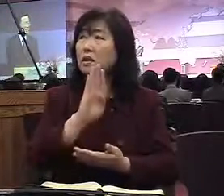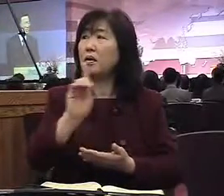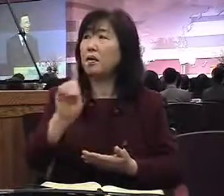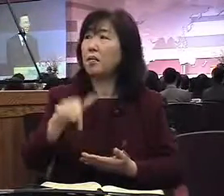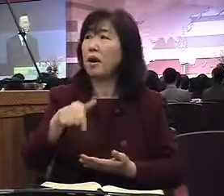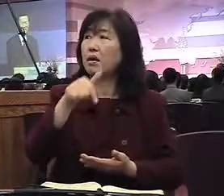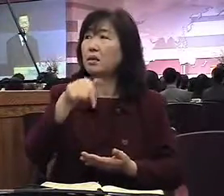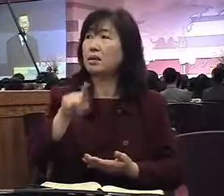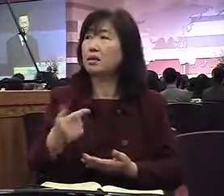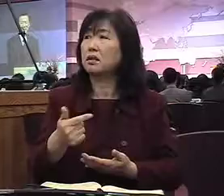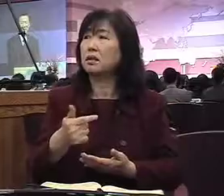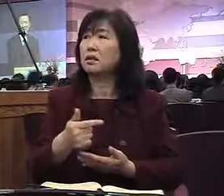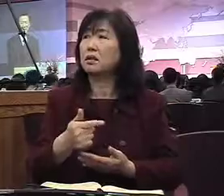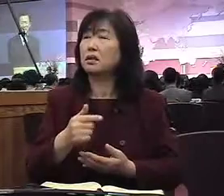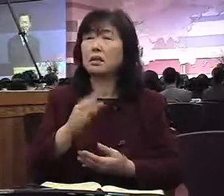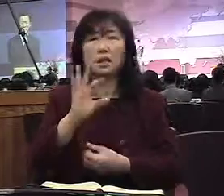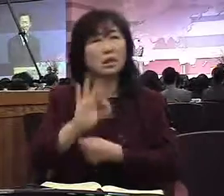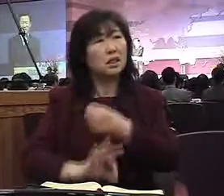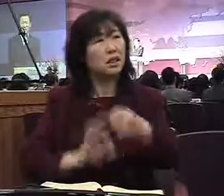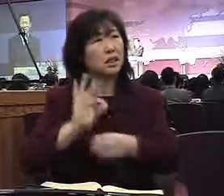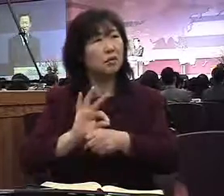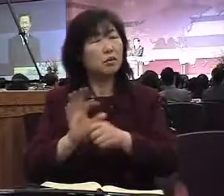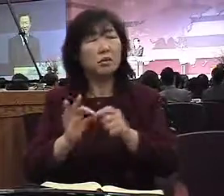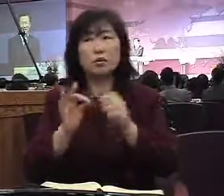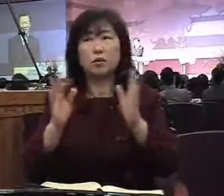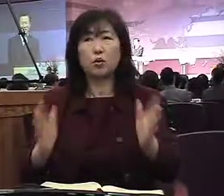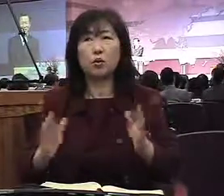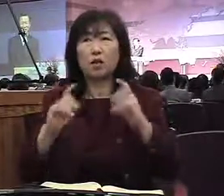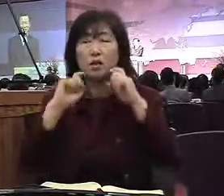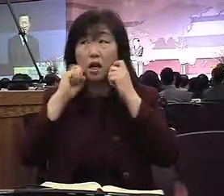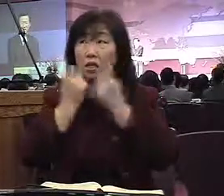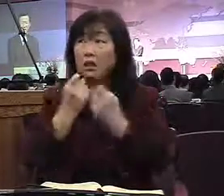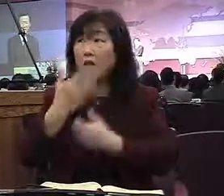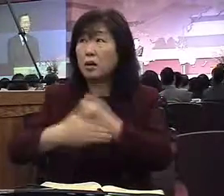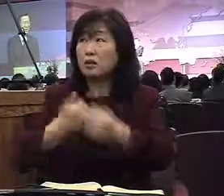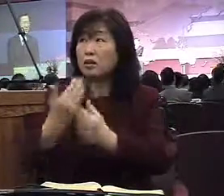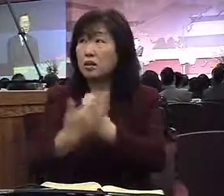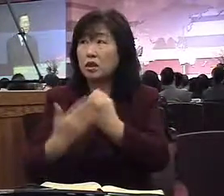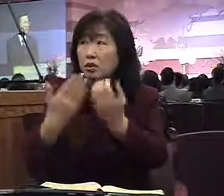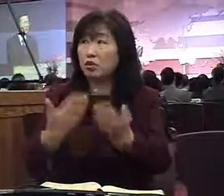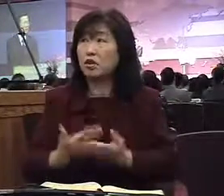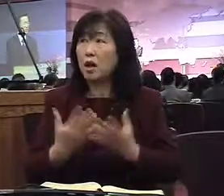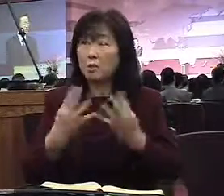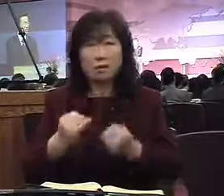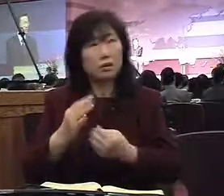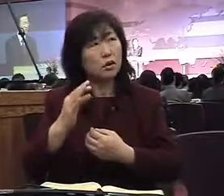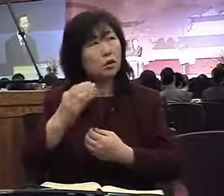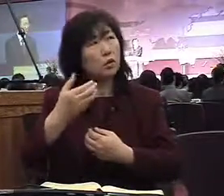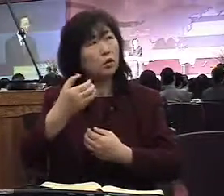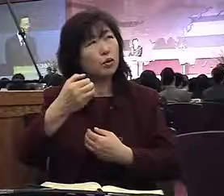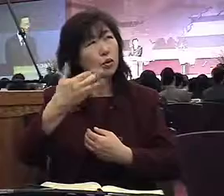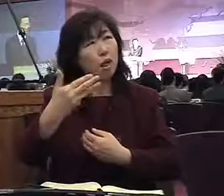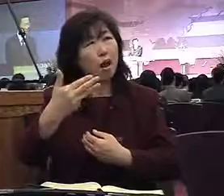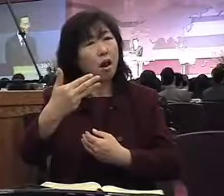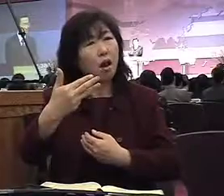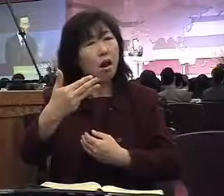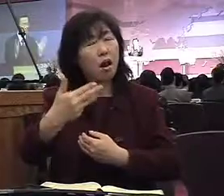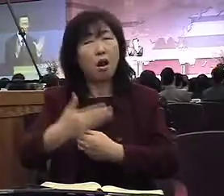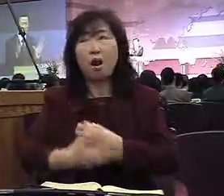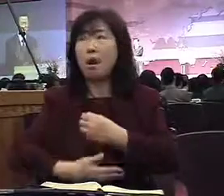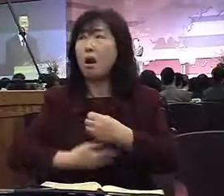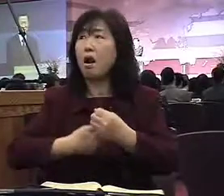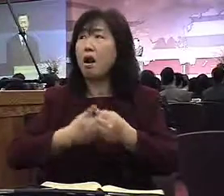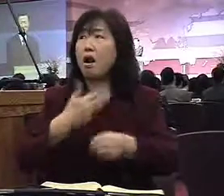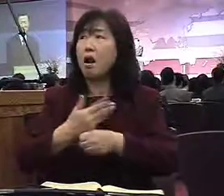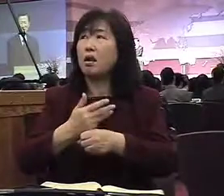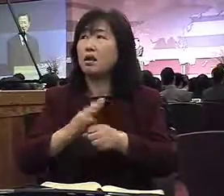지난 10년 동안 저 개인적으로 하나님께 주신 은혜도 참 많았지만 또 저는 또 98년도에 남가 사랑교회를 기억하지 않습니까?